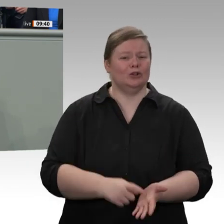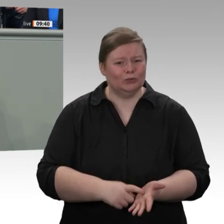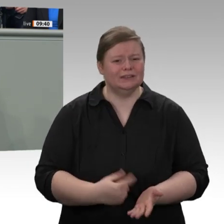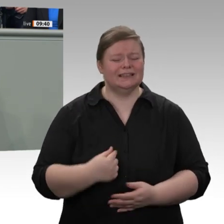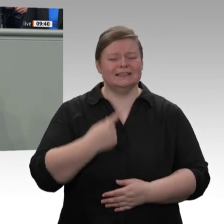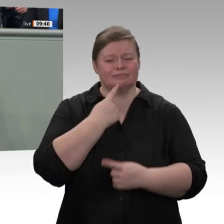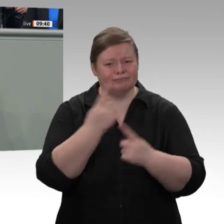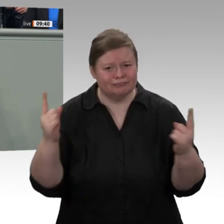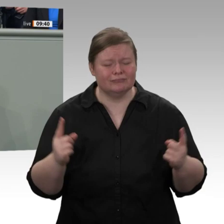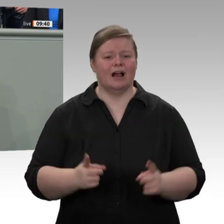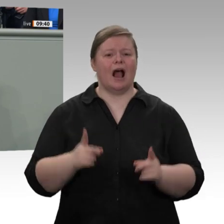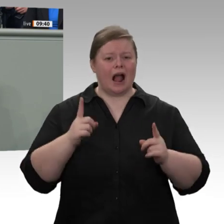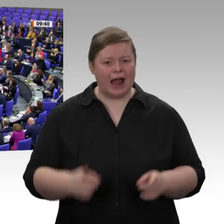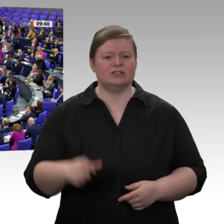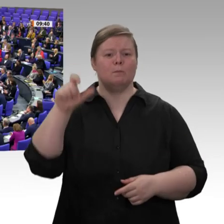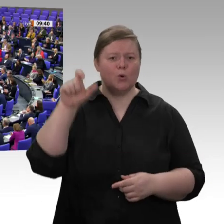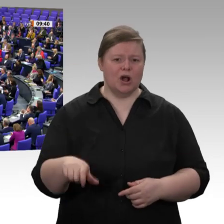auf uns alle.